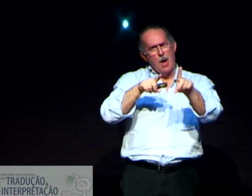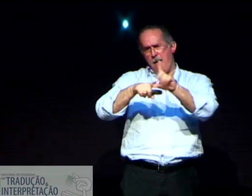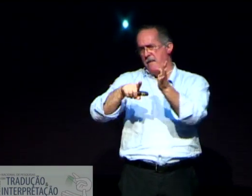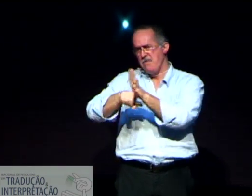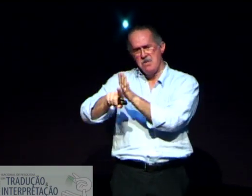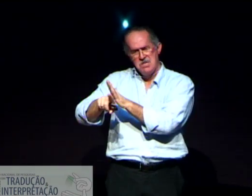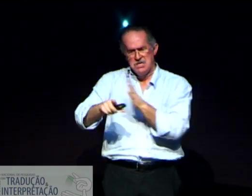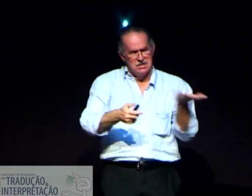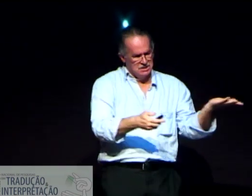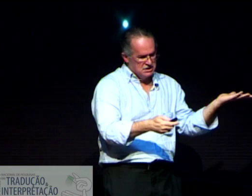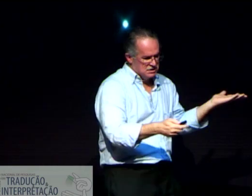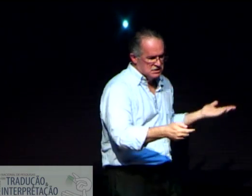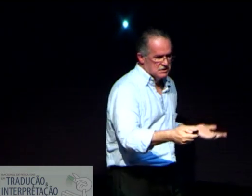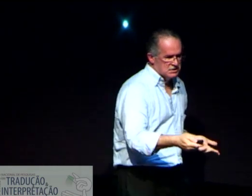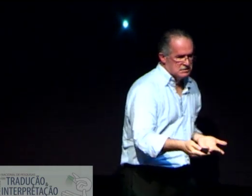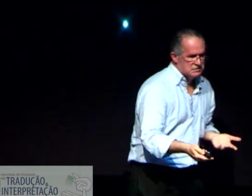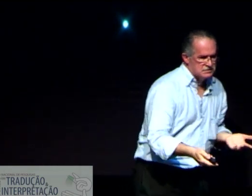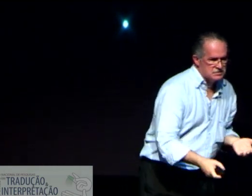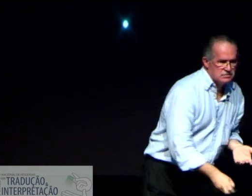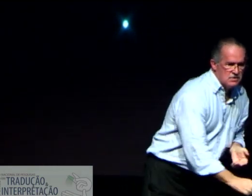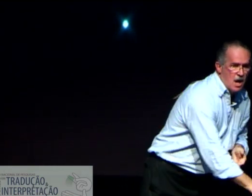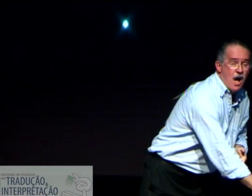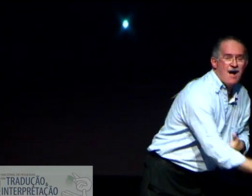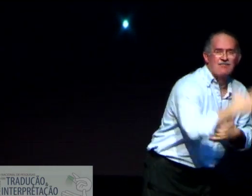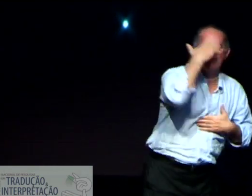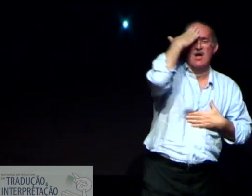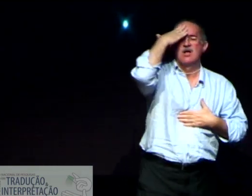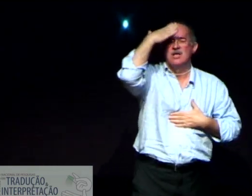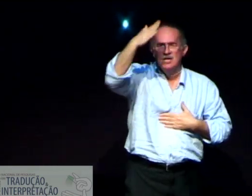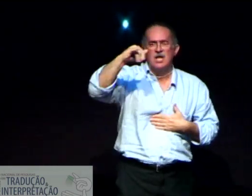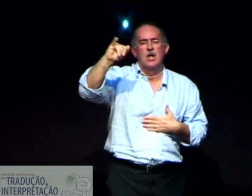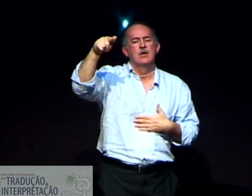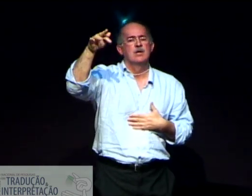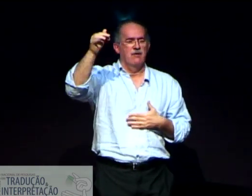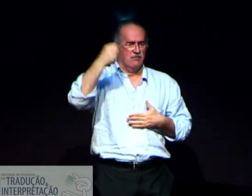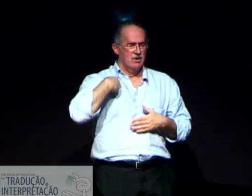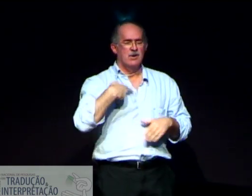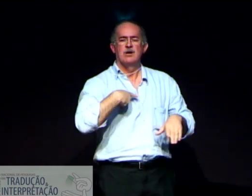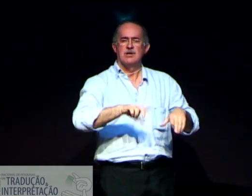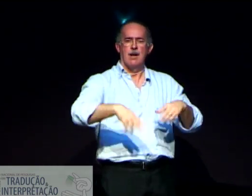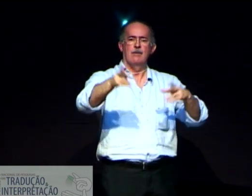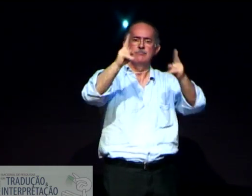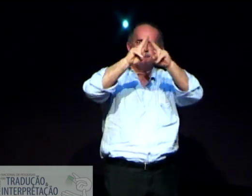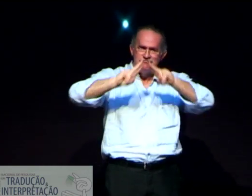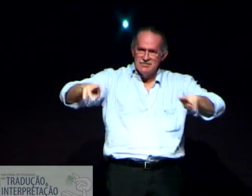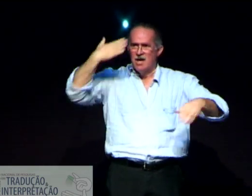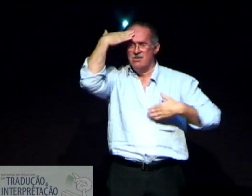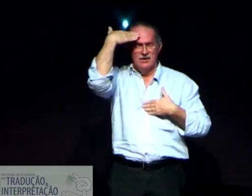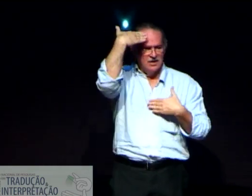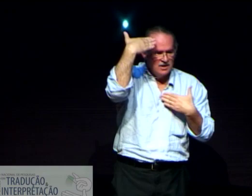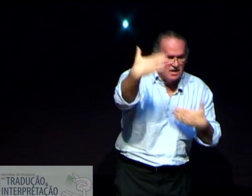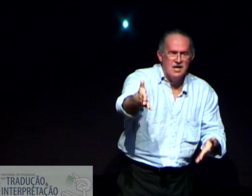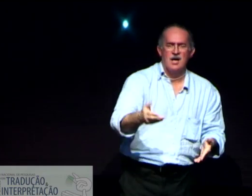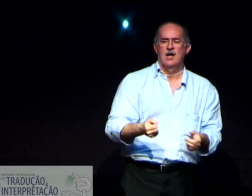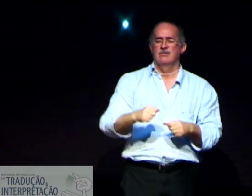É isso aí para pesquisa, né, as referências. E meu agradecimento aí à